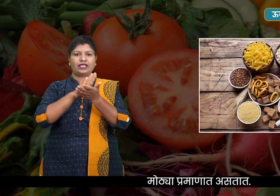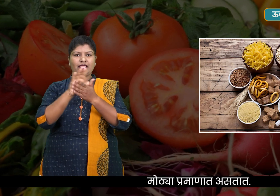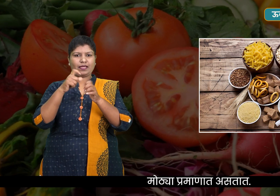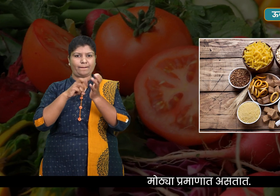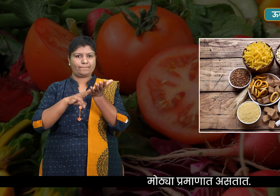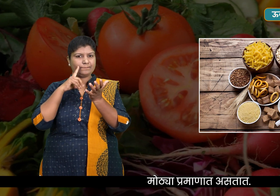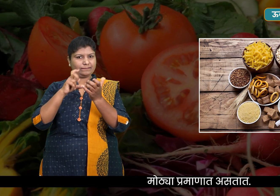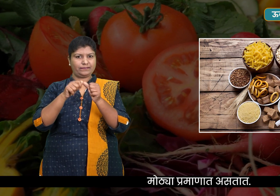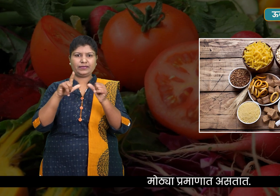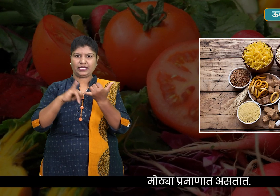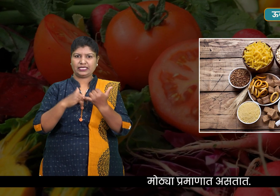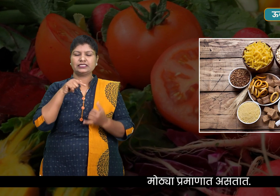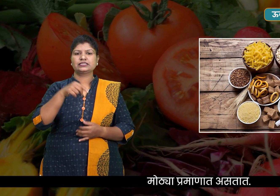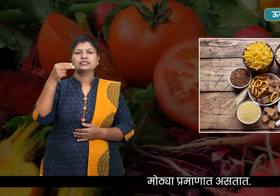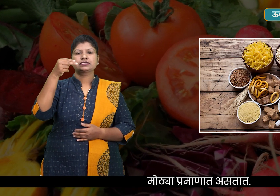मोठ्या प्रमाणात असतात.